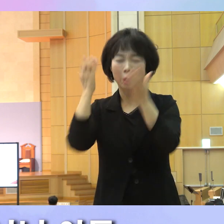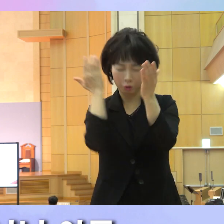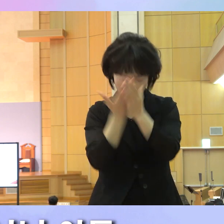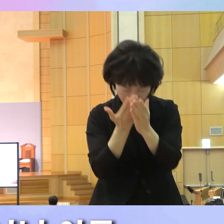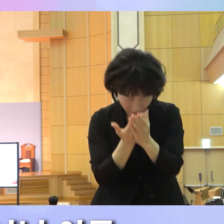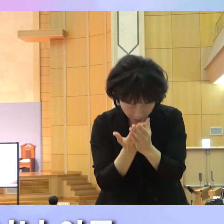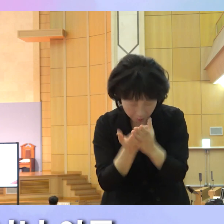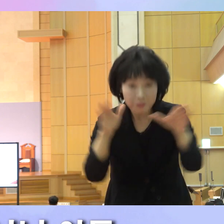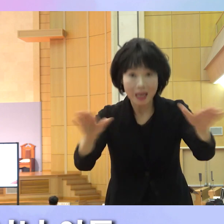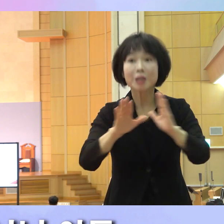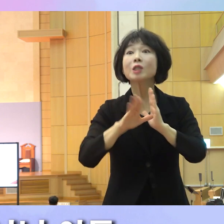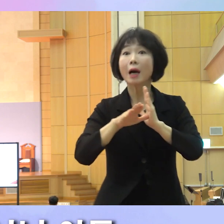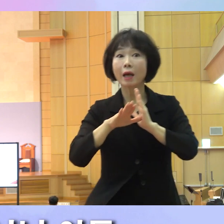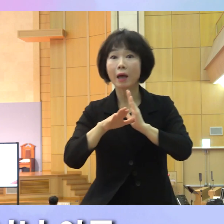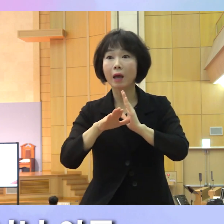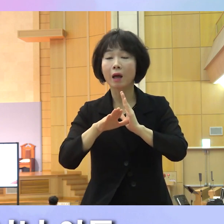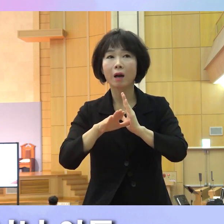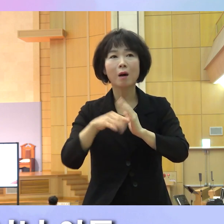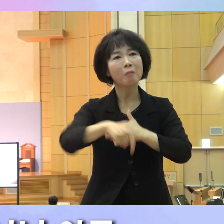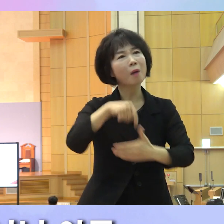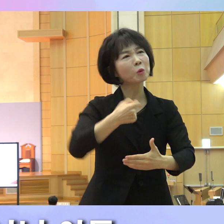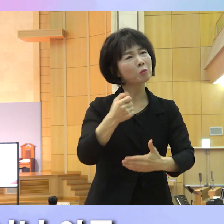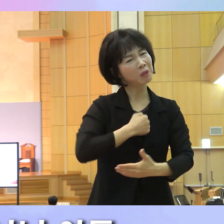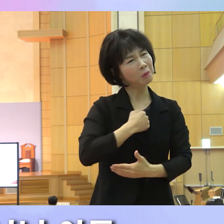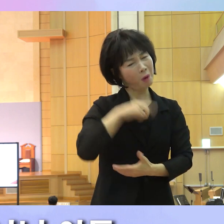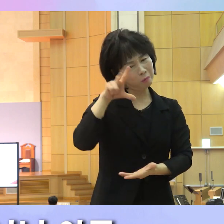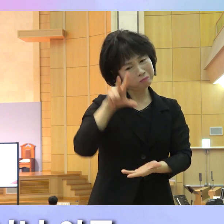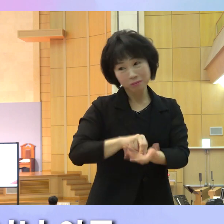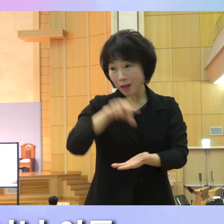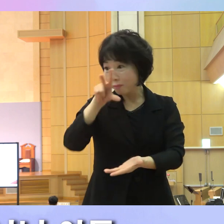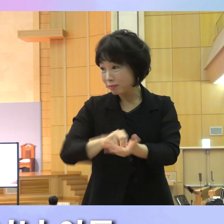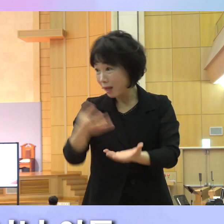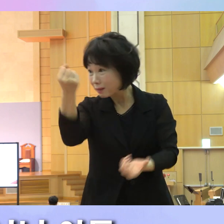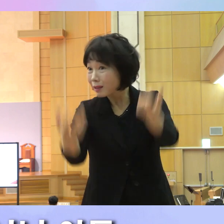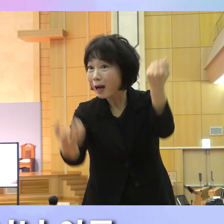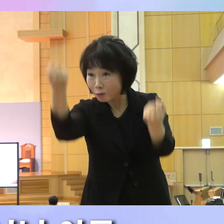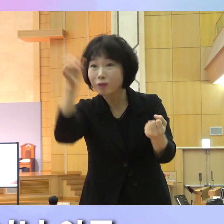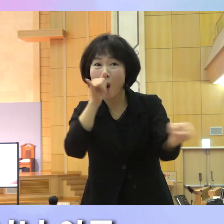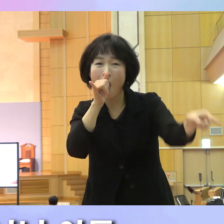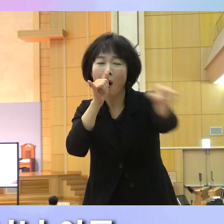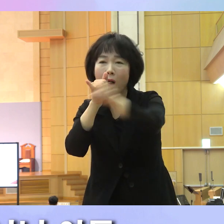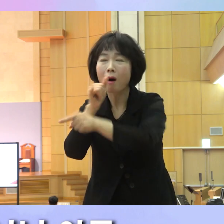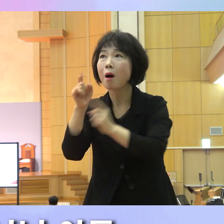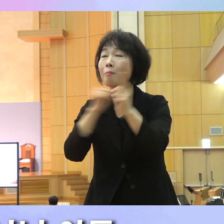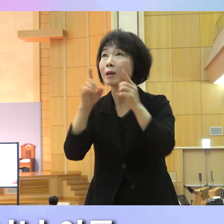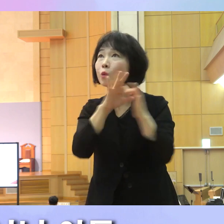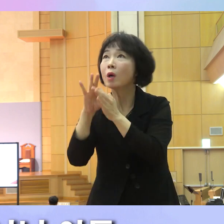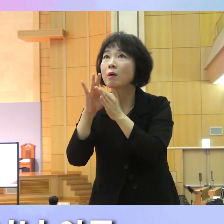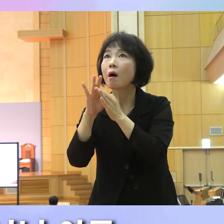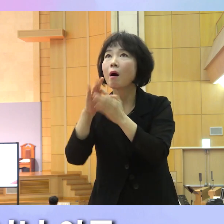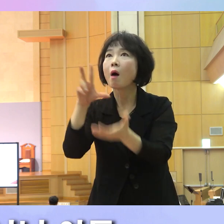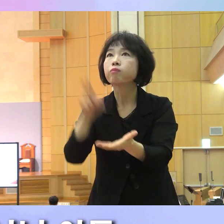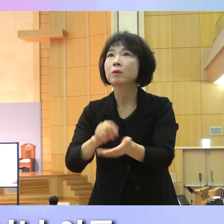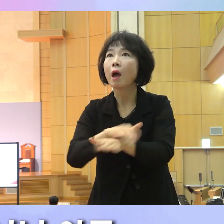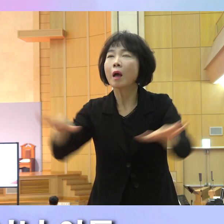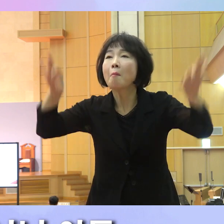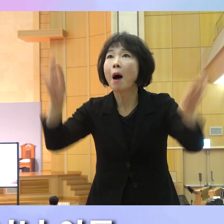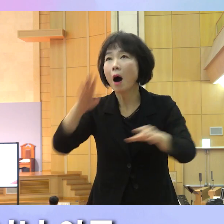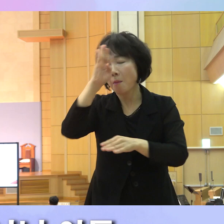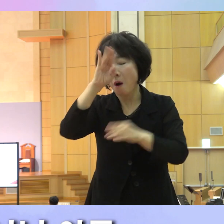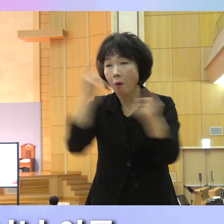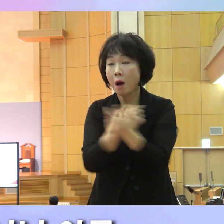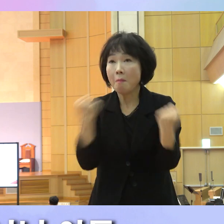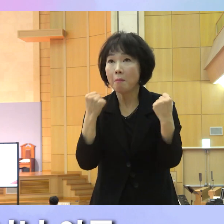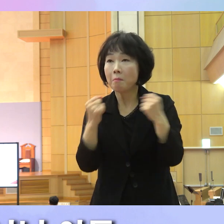주옵소서. 시간도 어떤 문제를 가지고 나왔든지 귀한 예배를 통해서 해결받고 또 병든 자 고침받고 주의 영광을